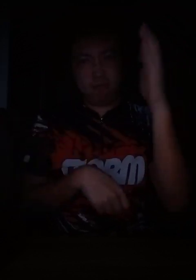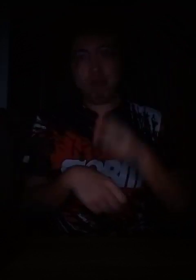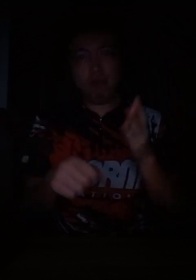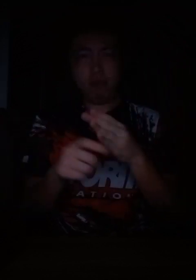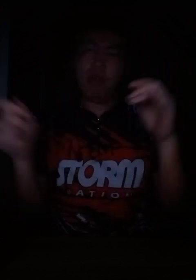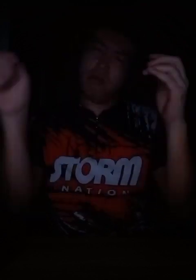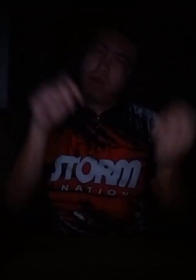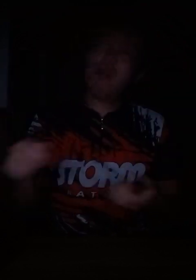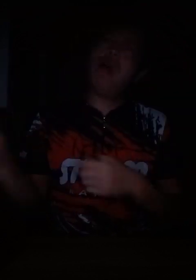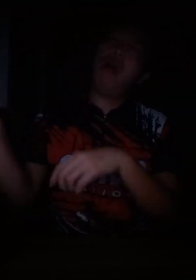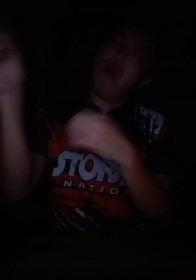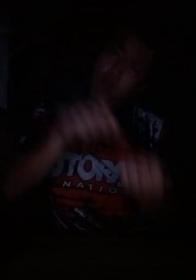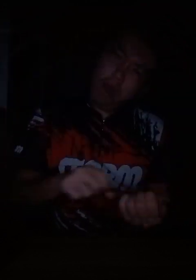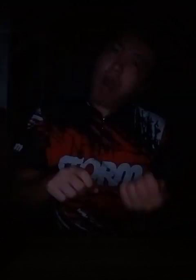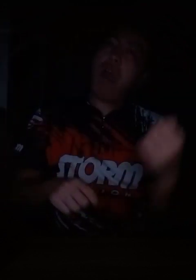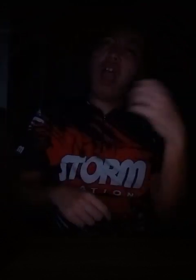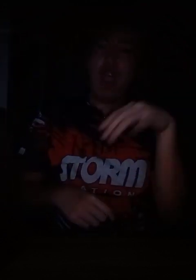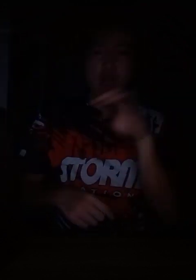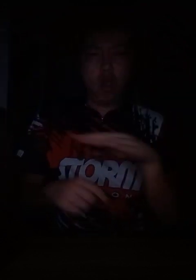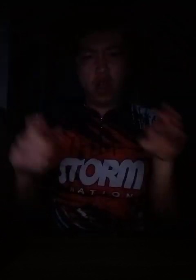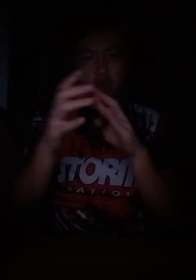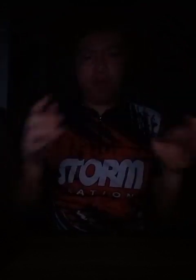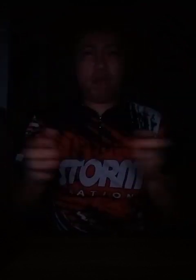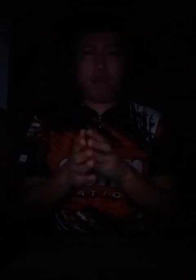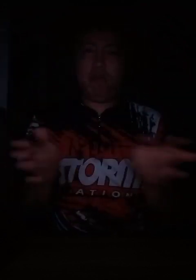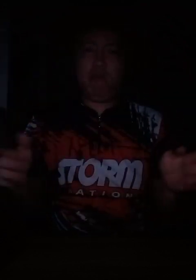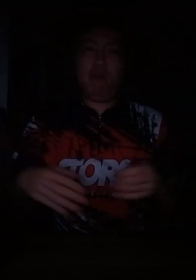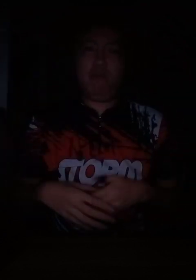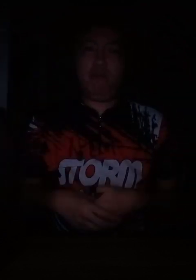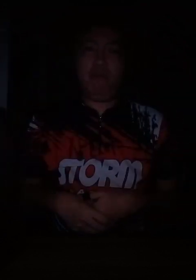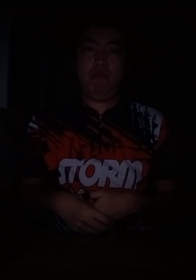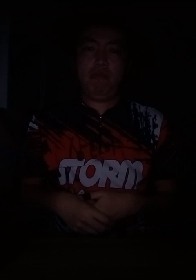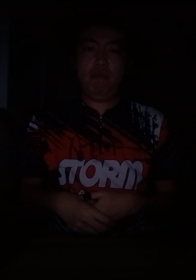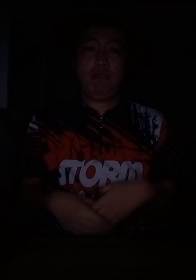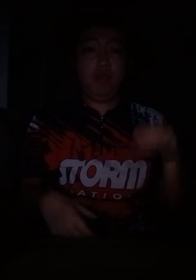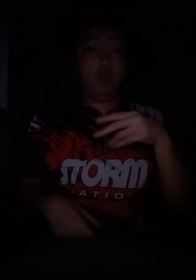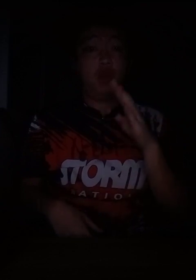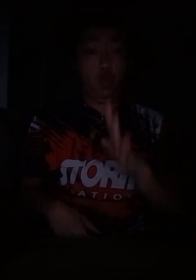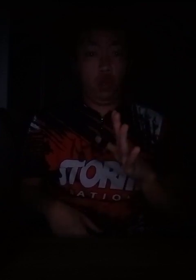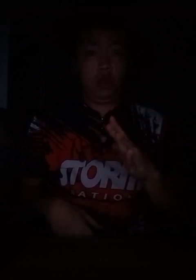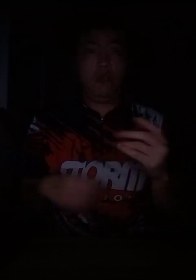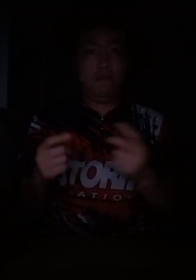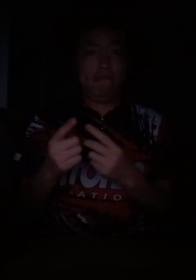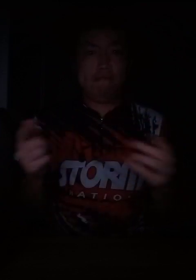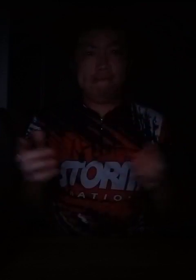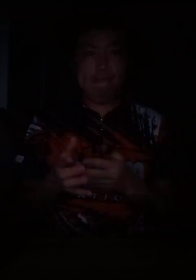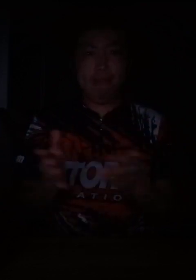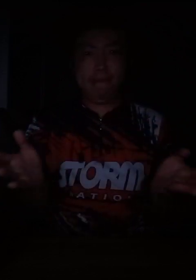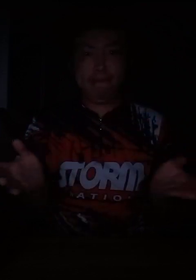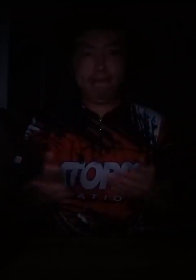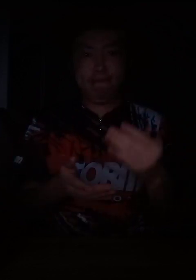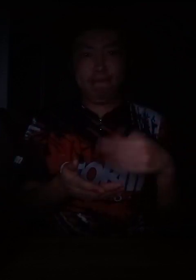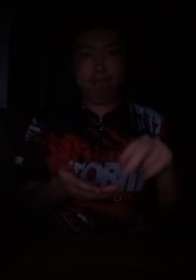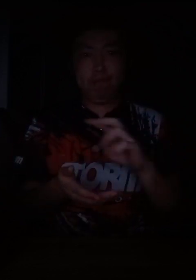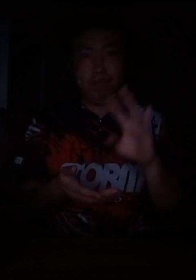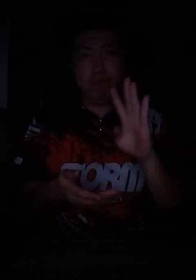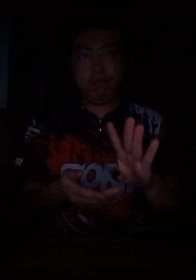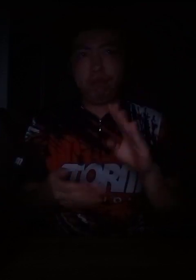넘어지고 쓰러지며 한동안 실랑이가 계속됩니다. 지난 5일 서울의 한 번화가에서 몽골인 A씨 무리